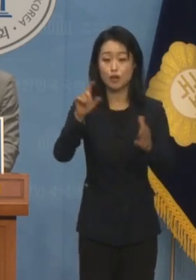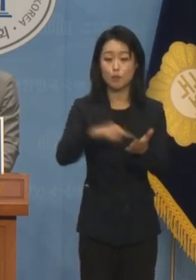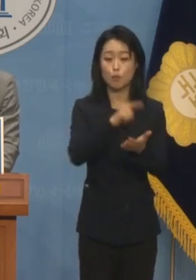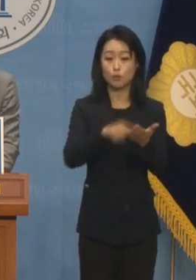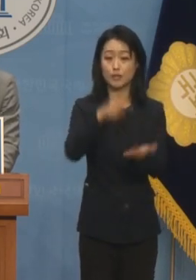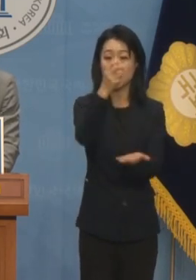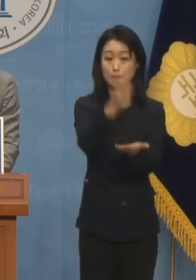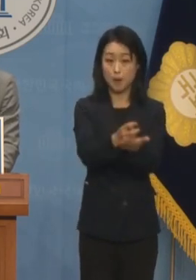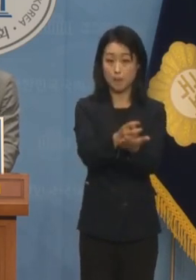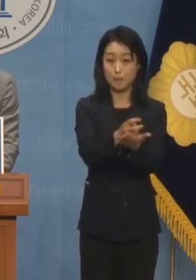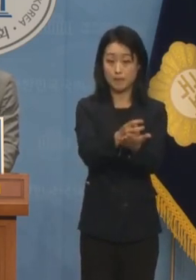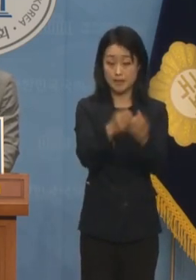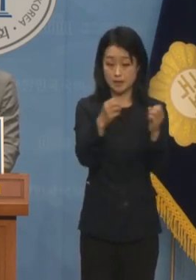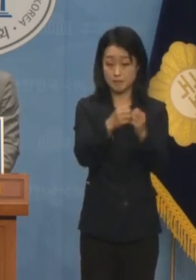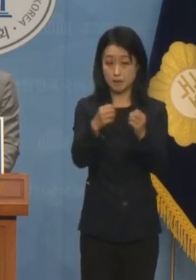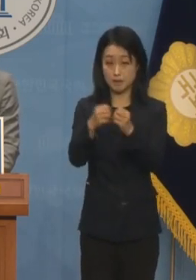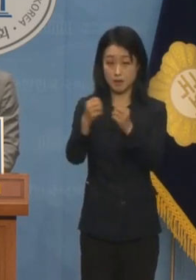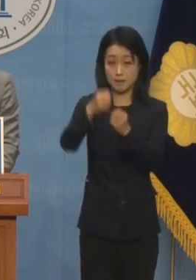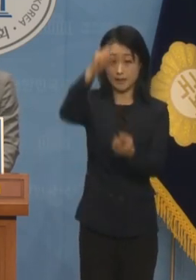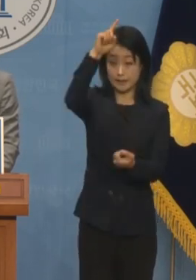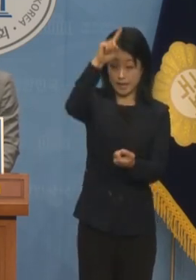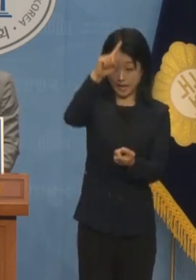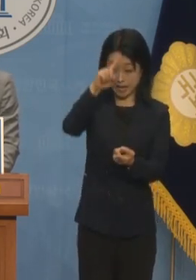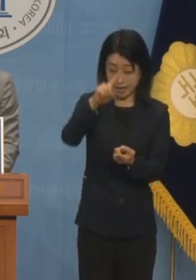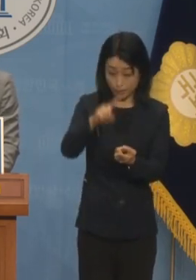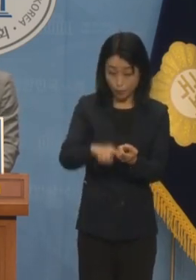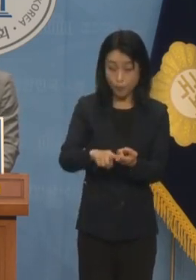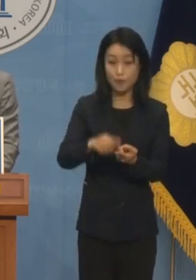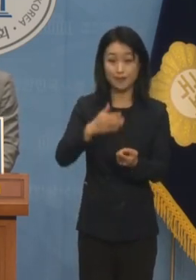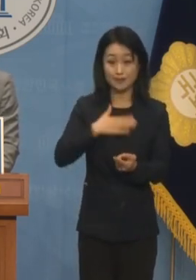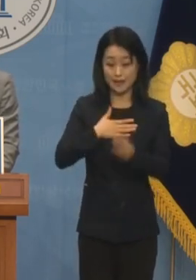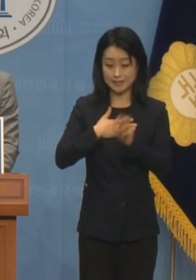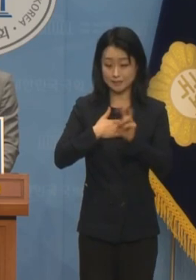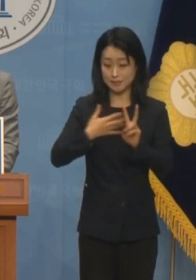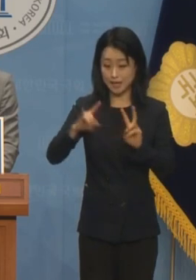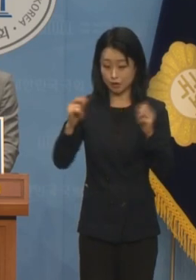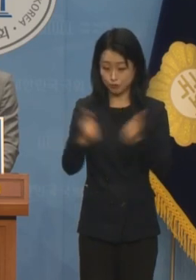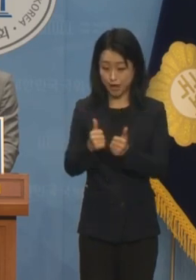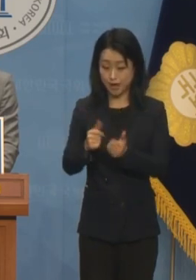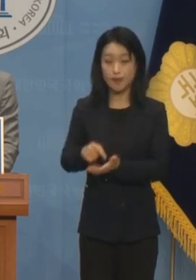국가보상법을 토씨 하나 바꾸지 않고 그대로 발의했습니다.